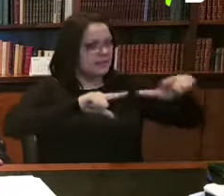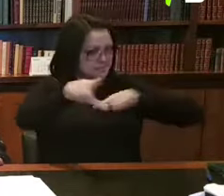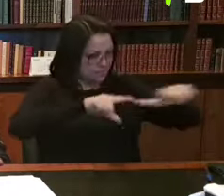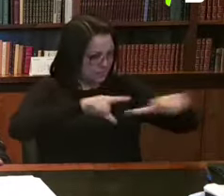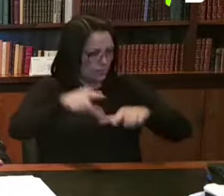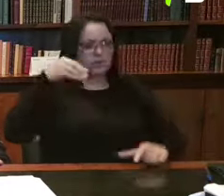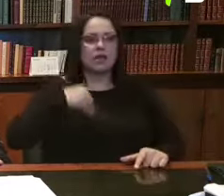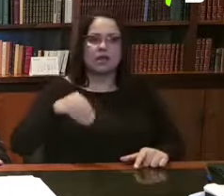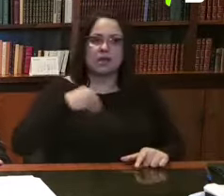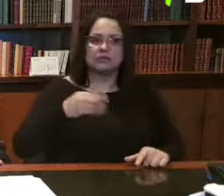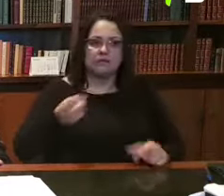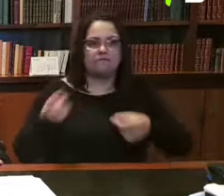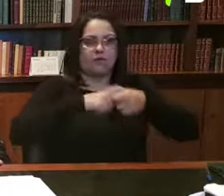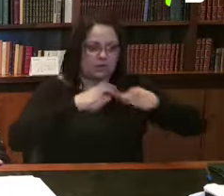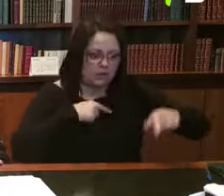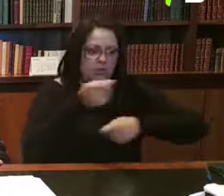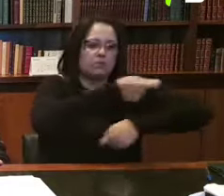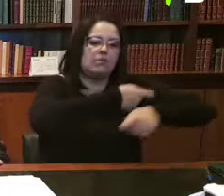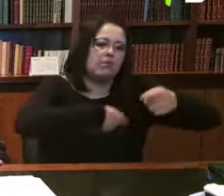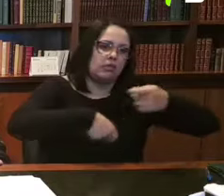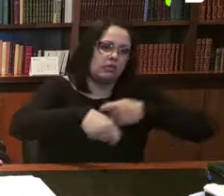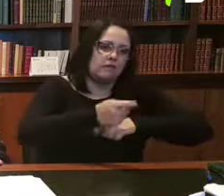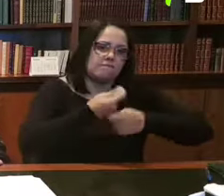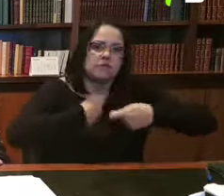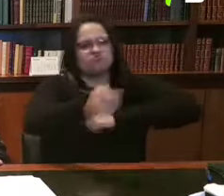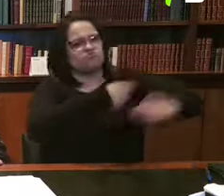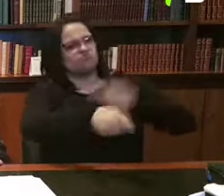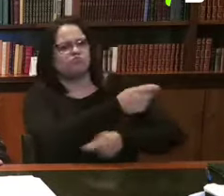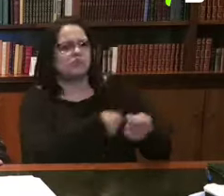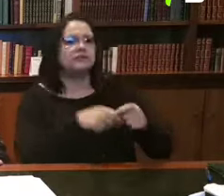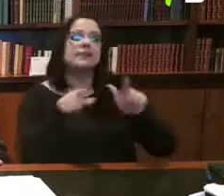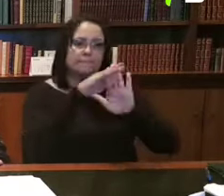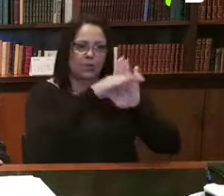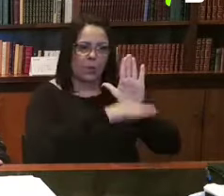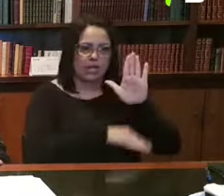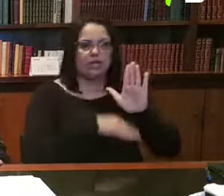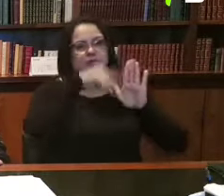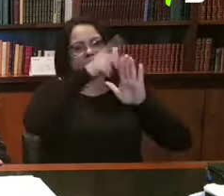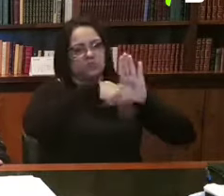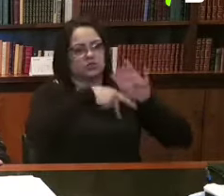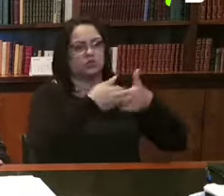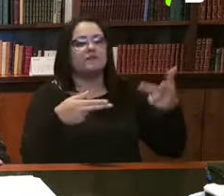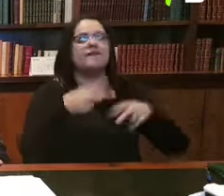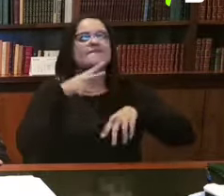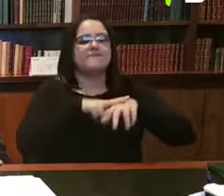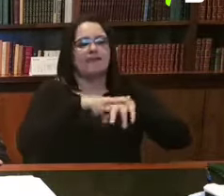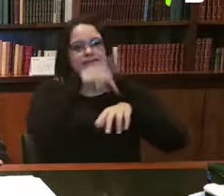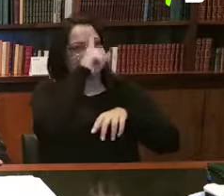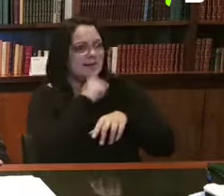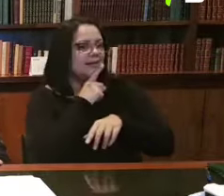então emprego e renda então a gente vem agora com o programa verde amarelo para criar aí o universo trabalhadores invisíveis